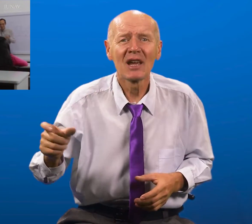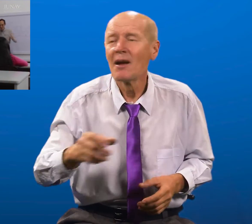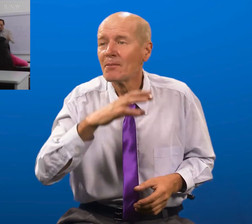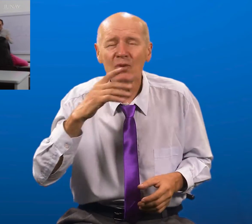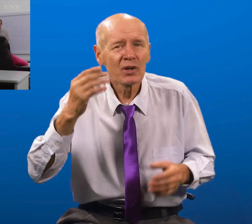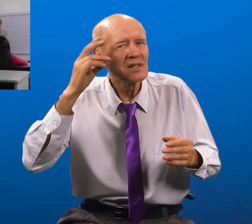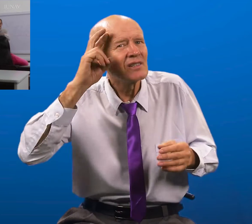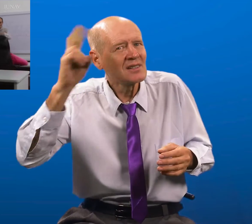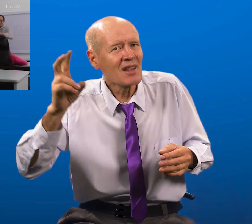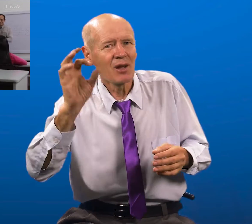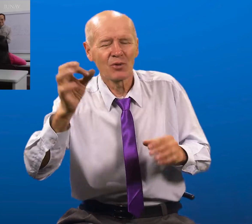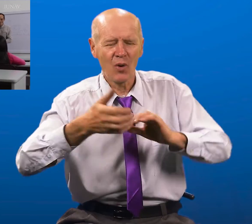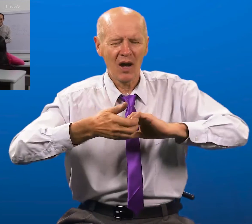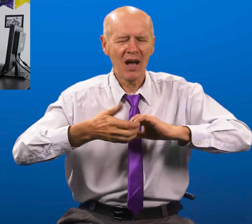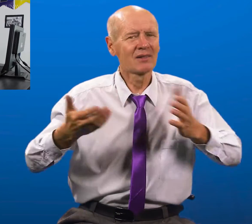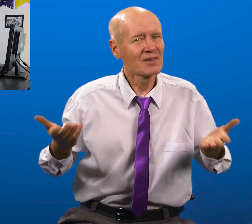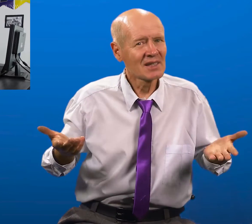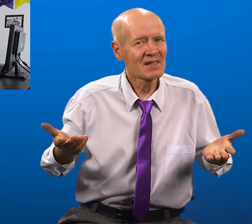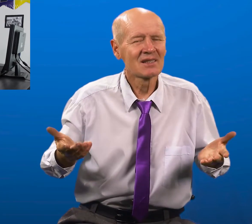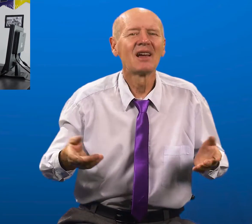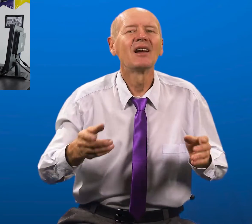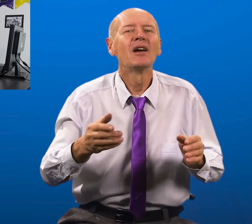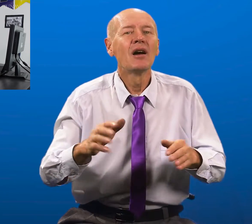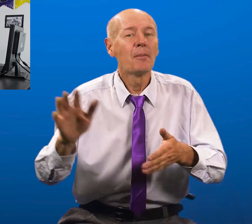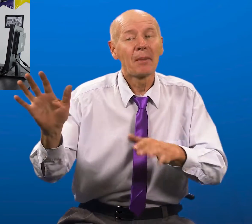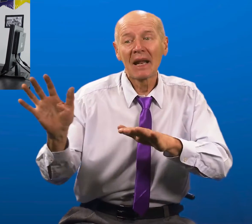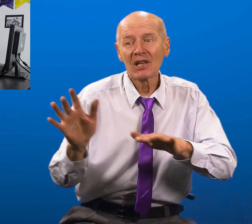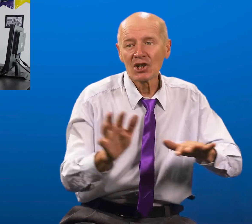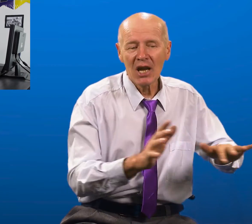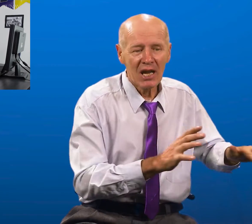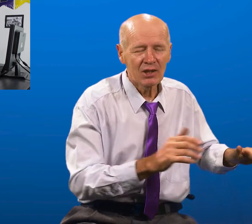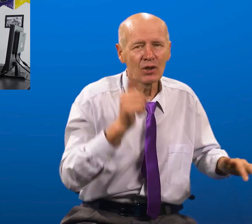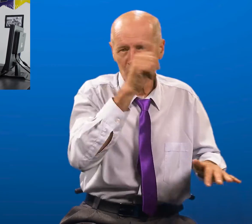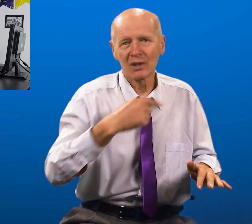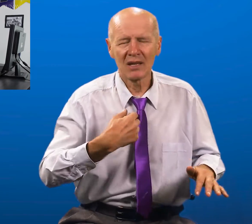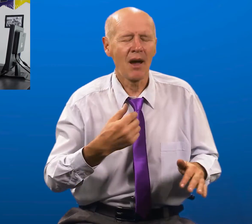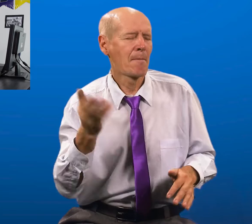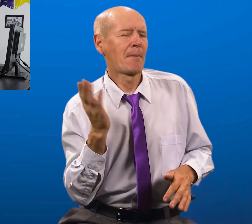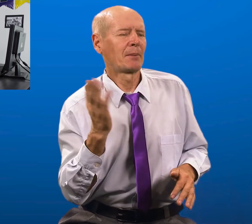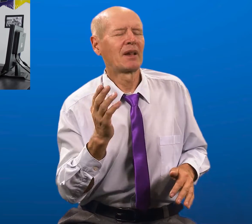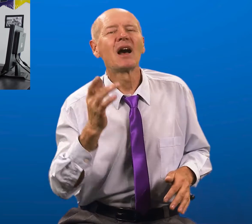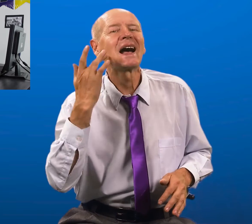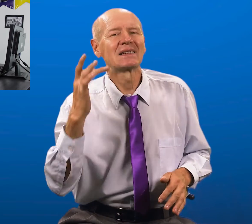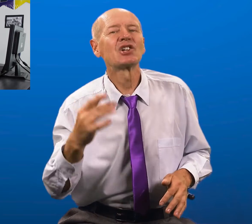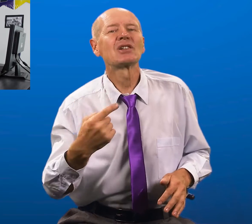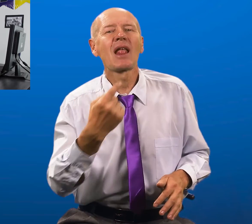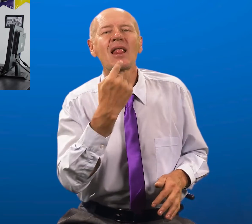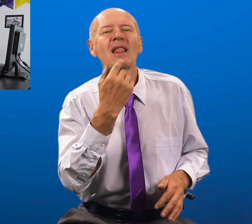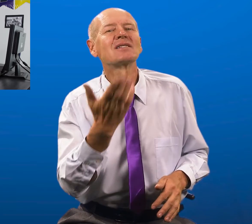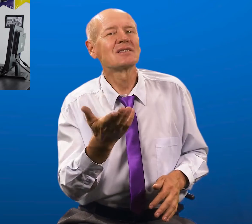которых не знакомы с адвентистской вестью. В течение года я преподавал английский язык в центре.